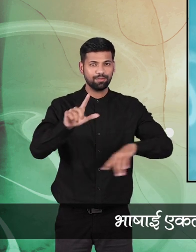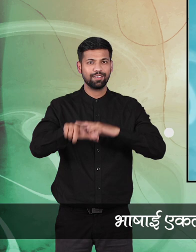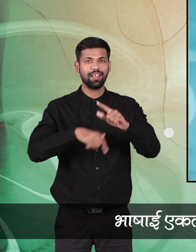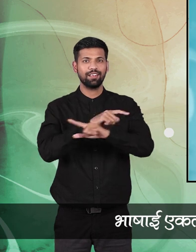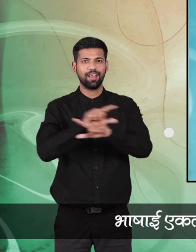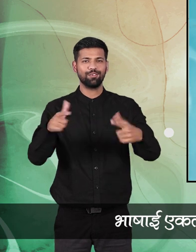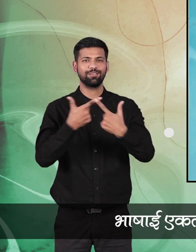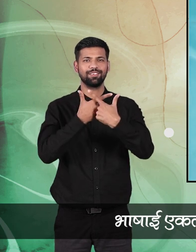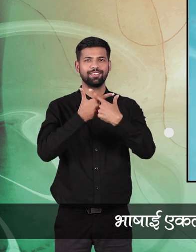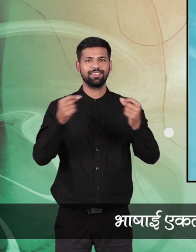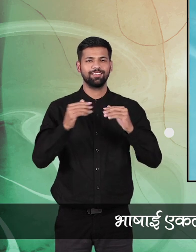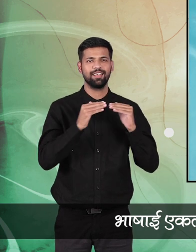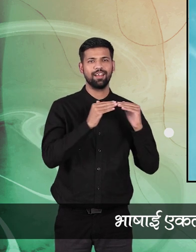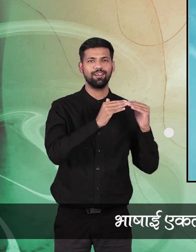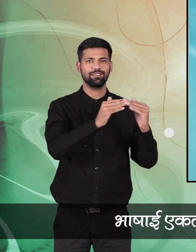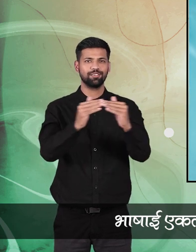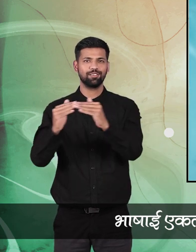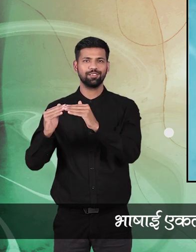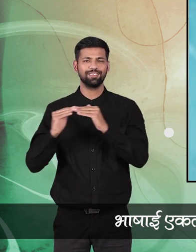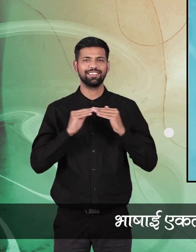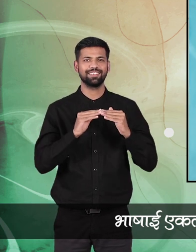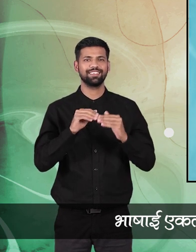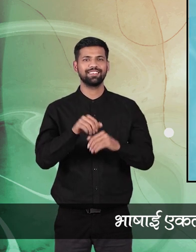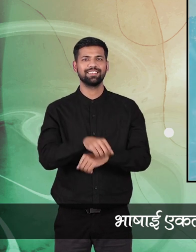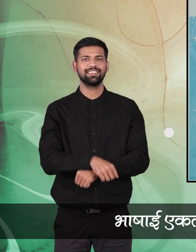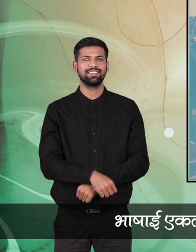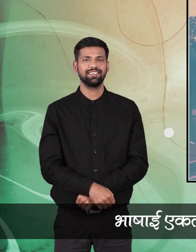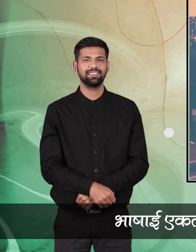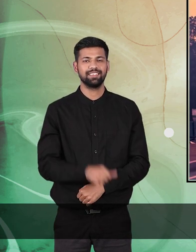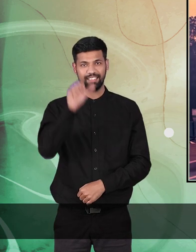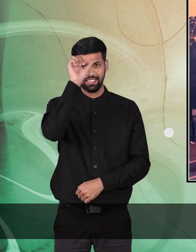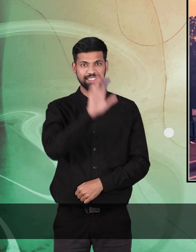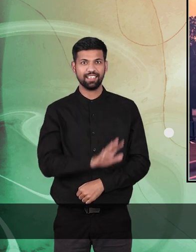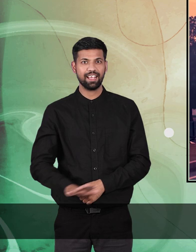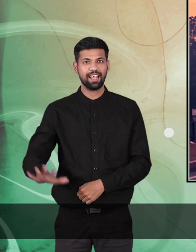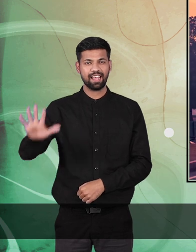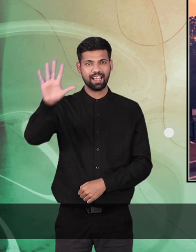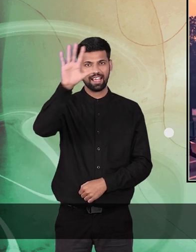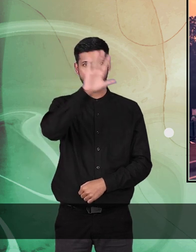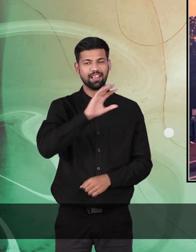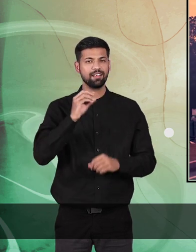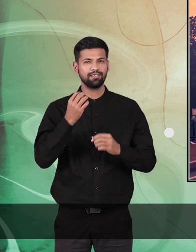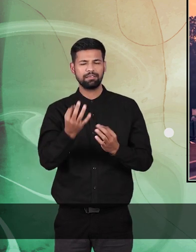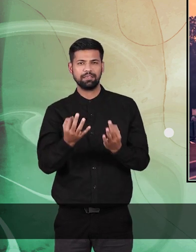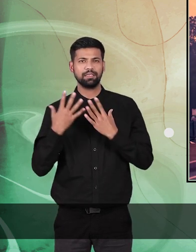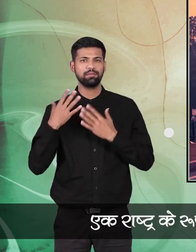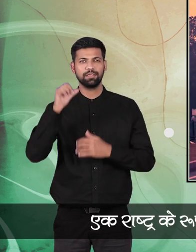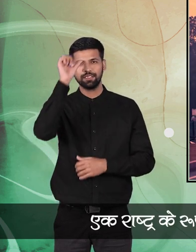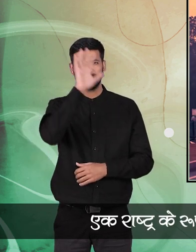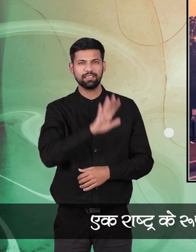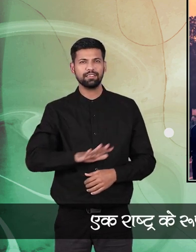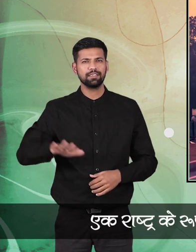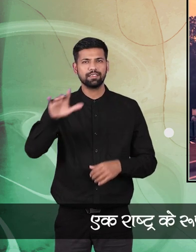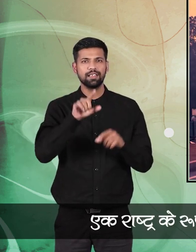भाषाई एकता के माध्यम से विविध भाषाओं को एक प्रोत्साहन। भारत एक अतुल्य सभ्यता है।